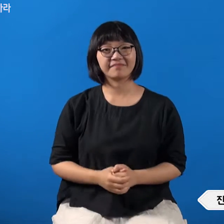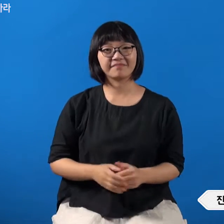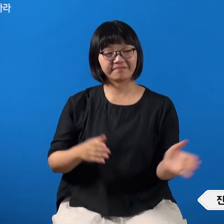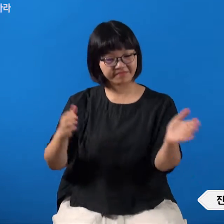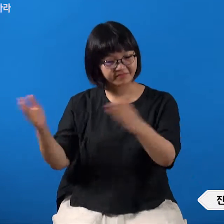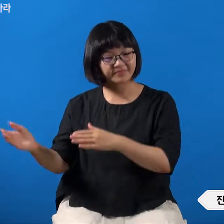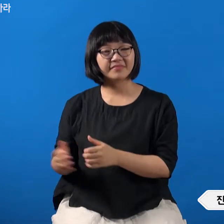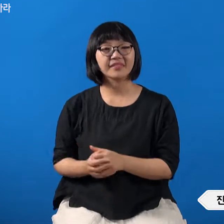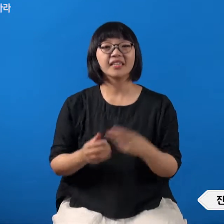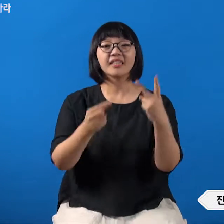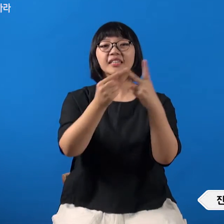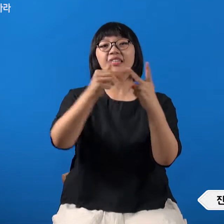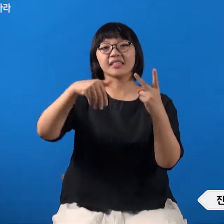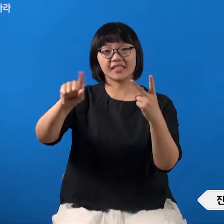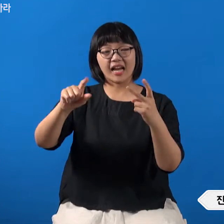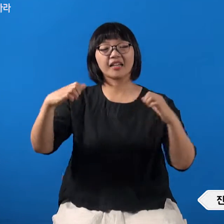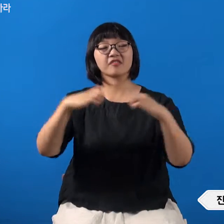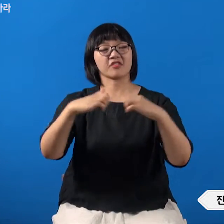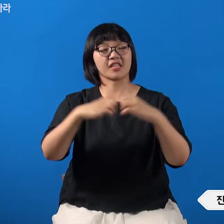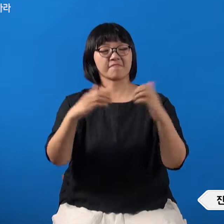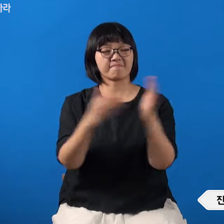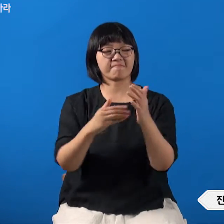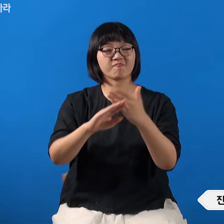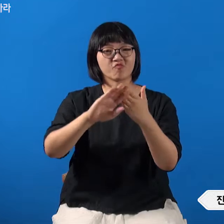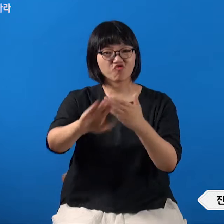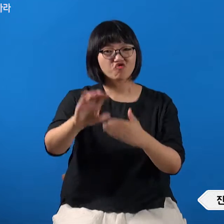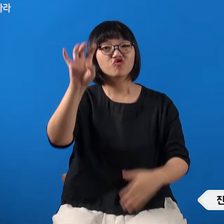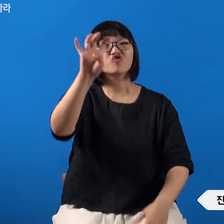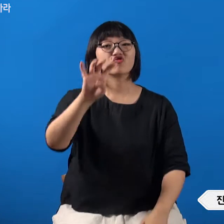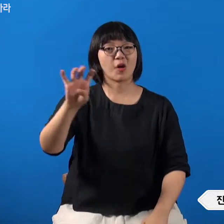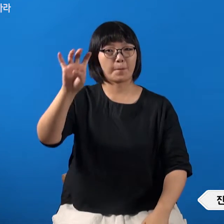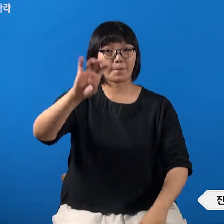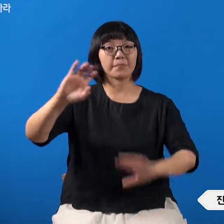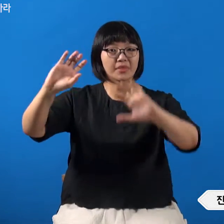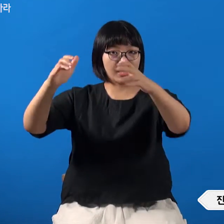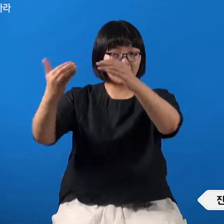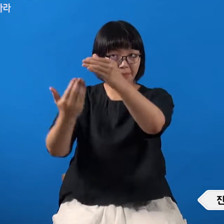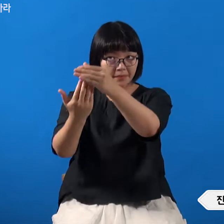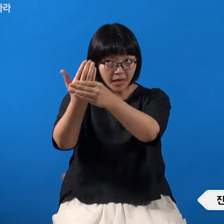직후에 유럽에서 있었던 한 이야기를 지금도 기억합니다.